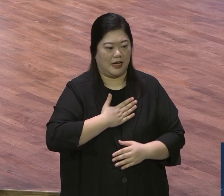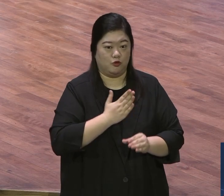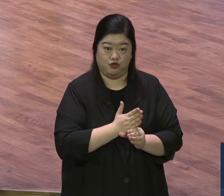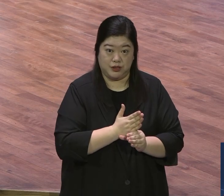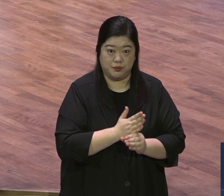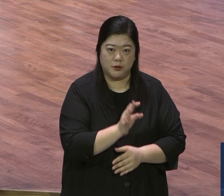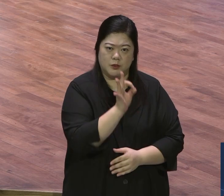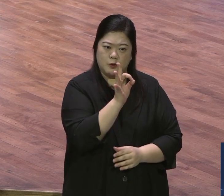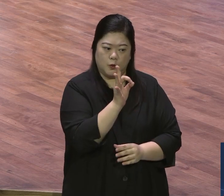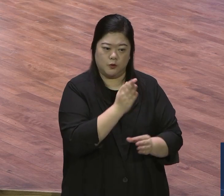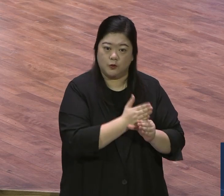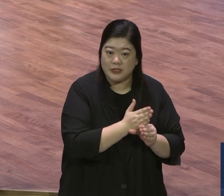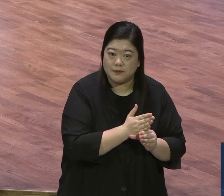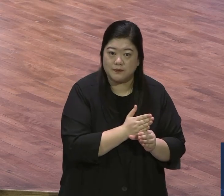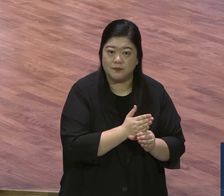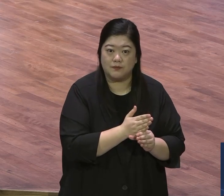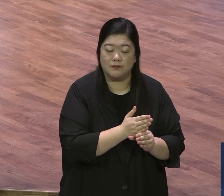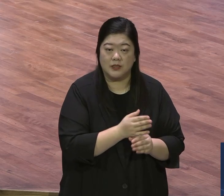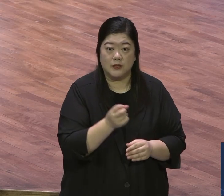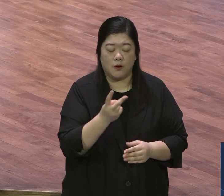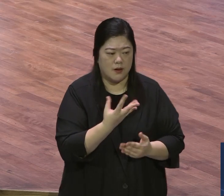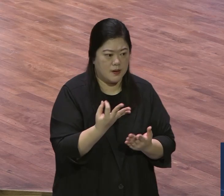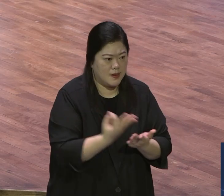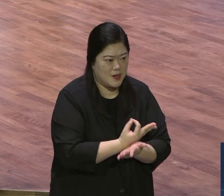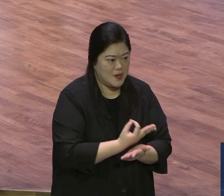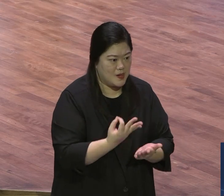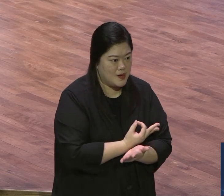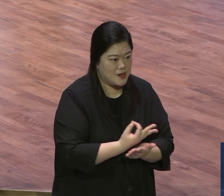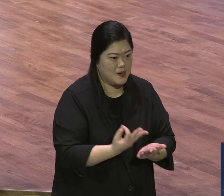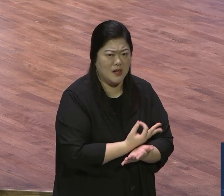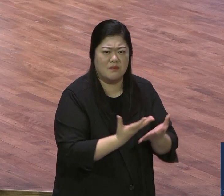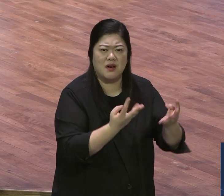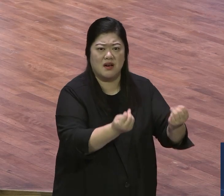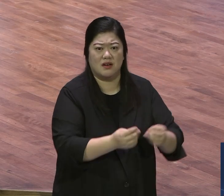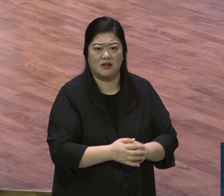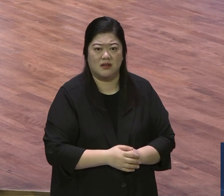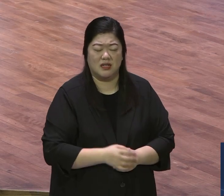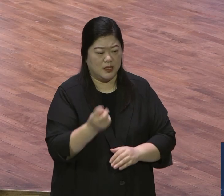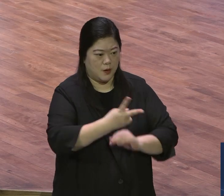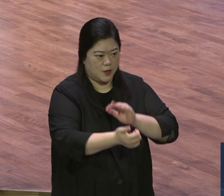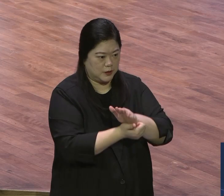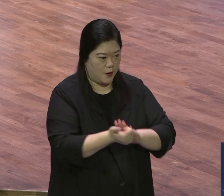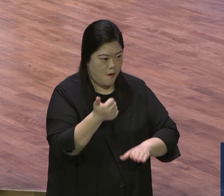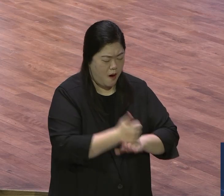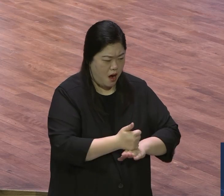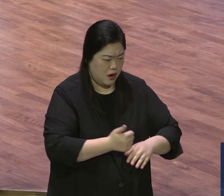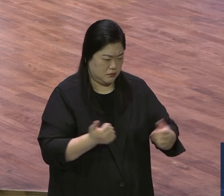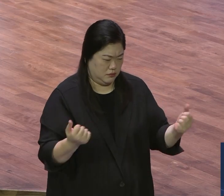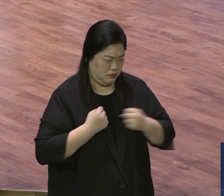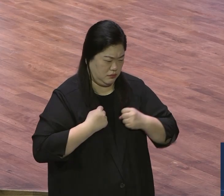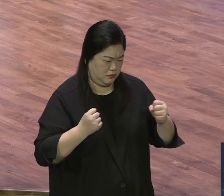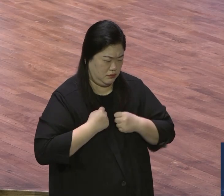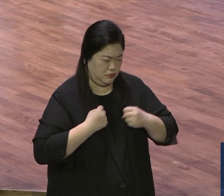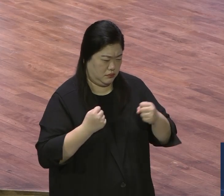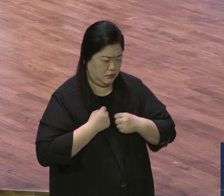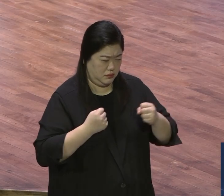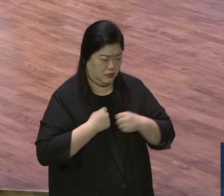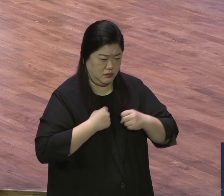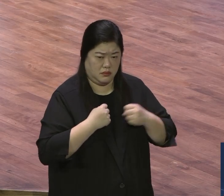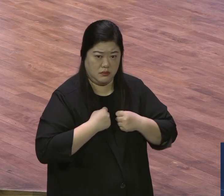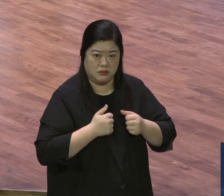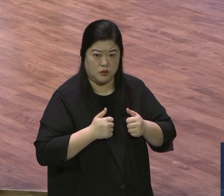오직 돈이라면 돈이라면 벌 뜹니다 세상 사람들은 성공을 위해 자기 성공을 위해서는 수당방법 가리지 않습니다